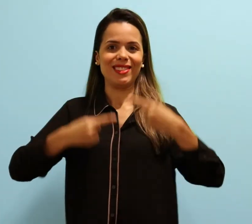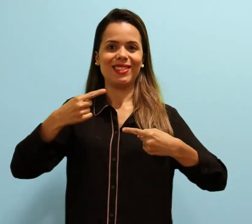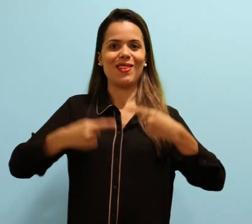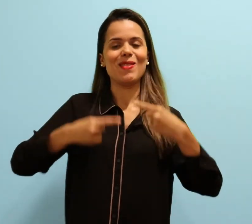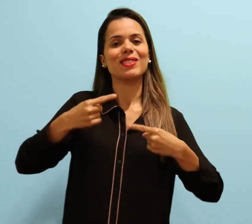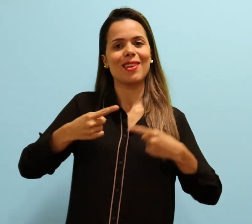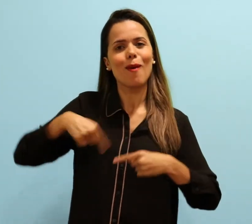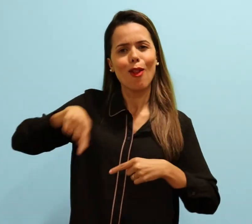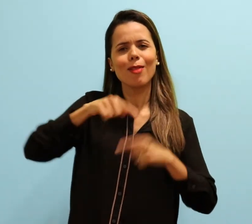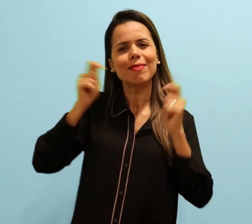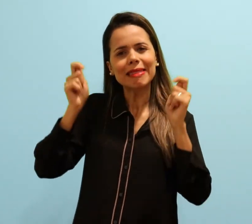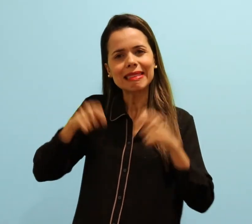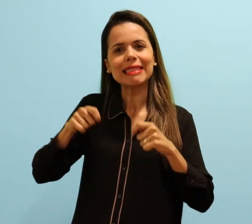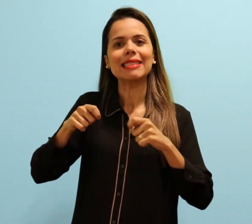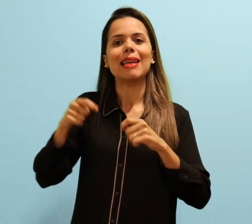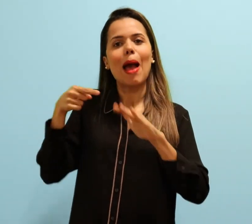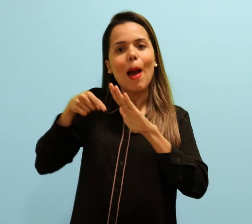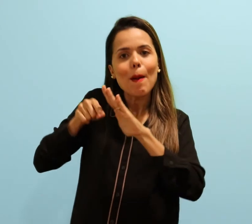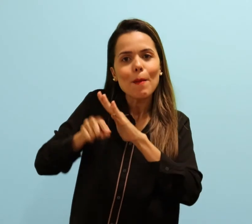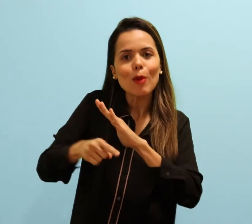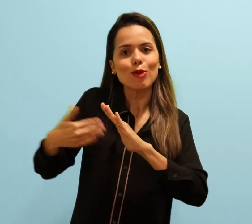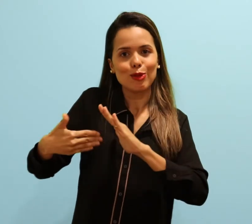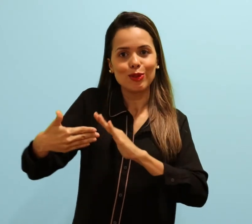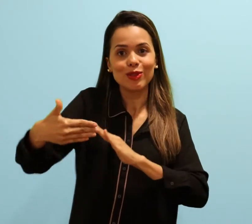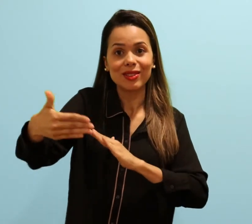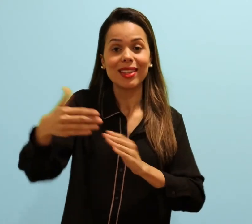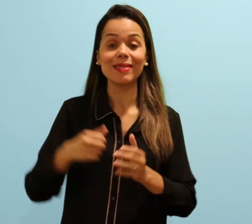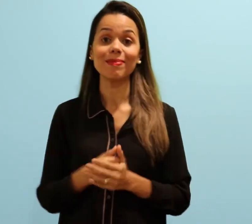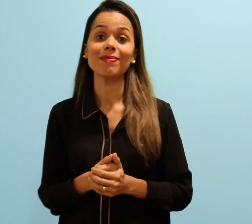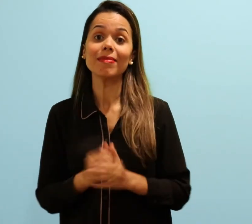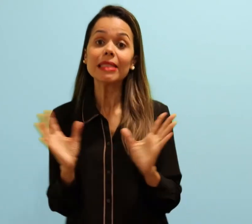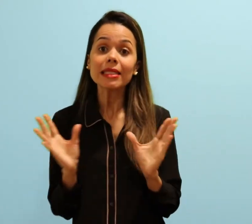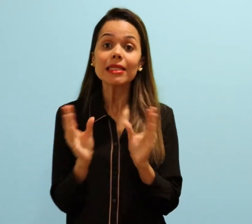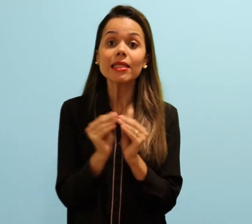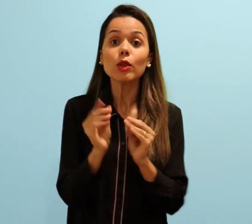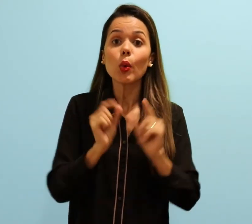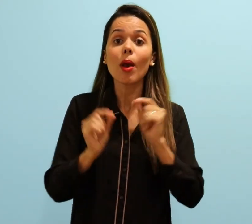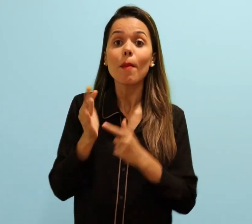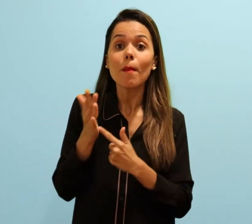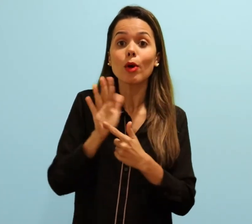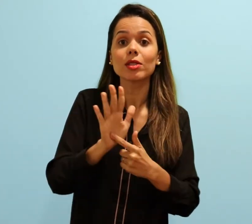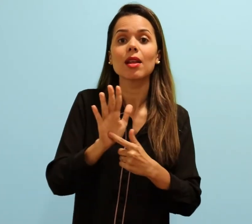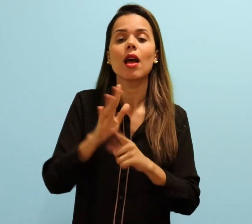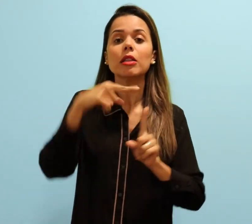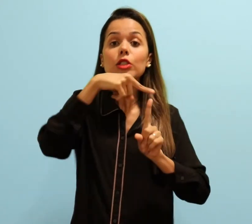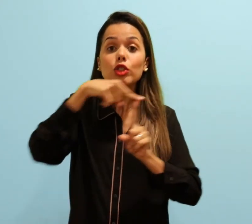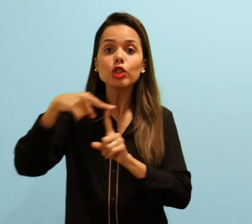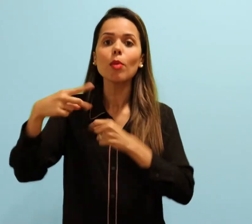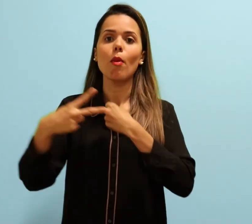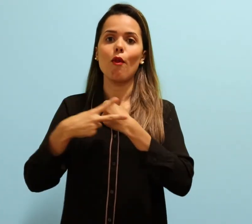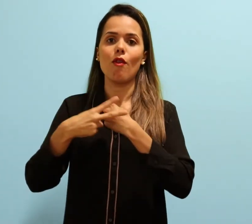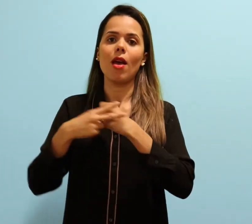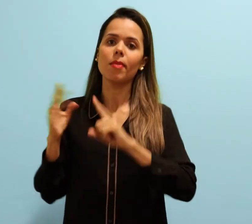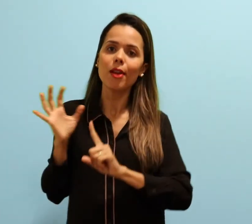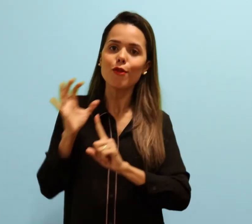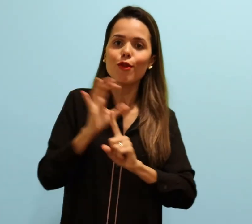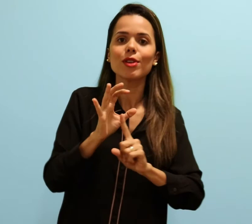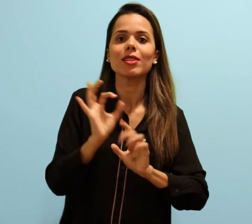outro momento em que nós podemos nos aprofundar mais a esse respeito. Aqui é mostrar que a tipologia verbal